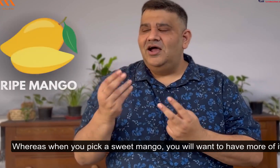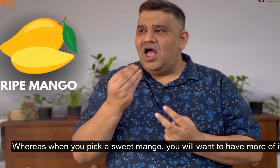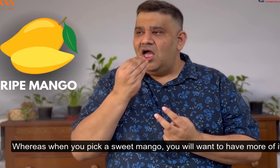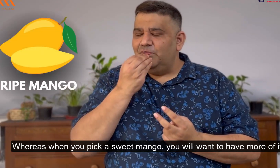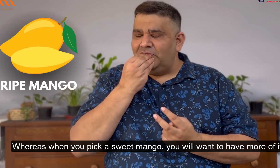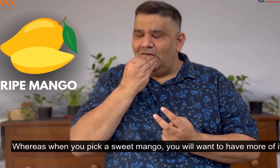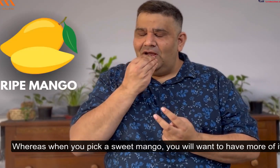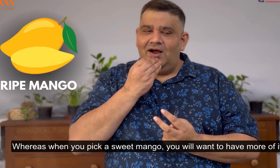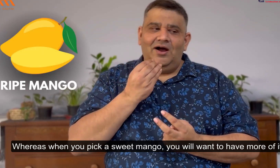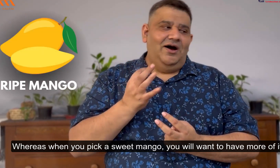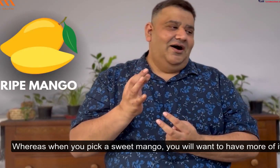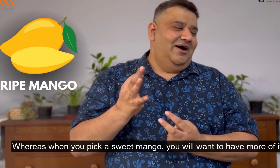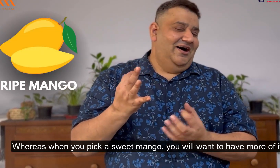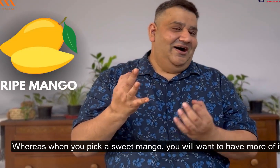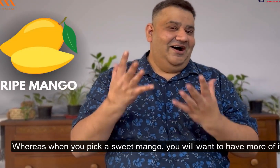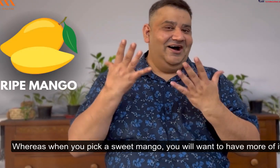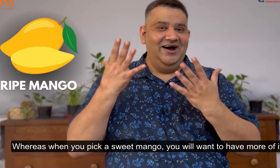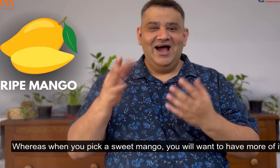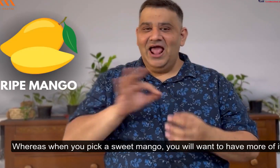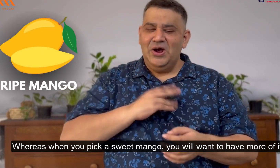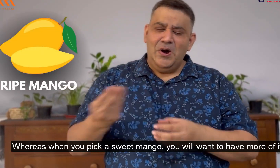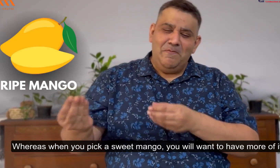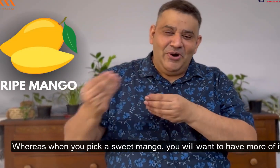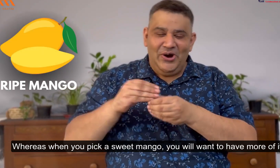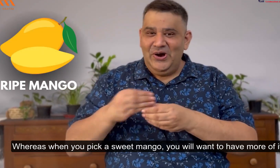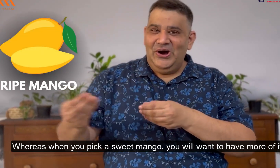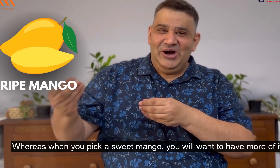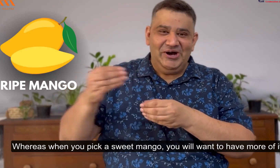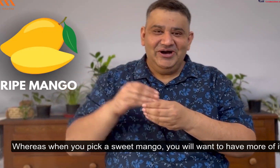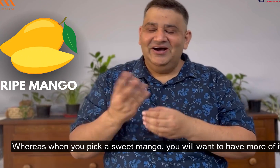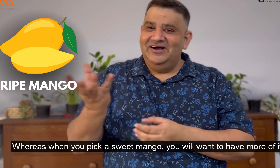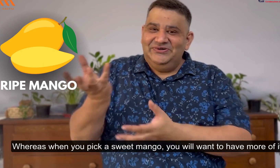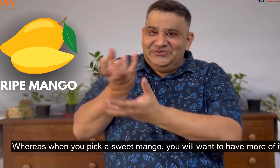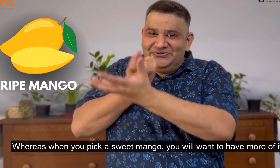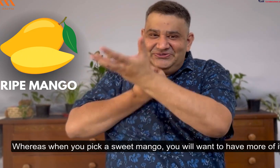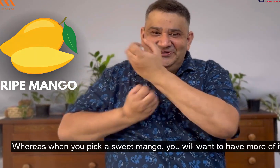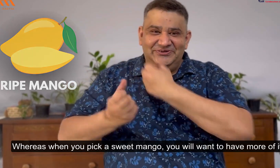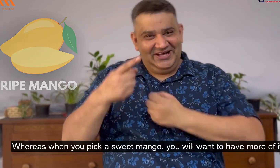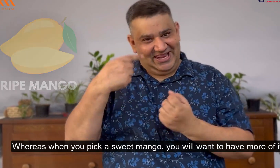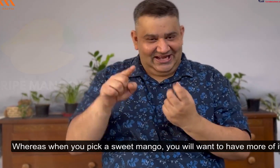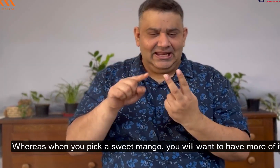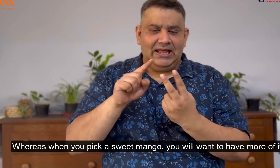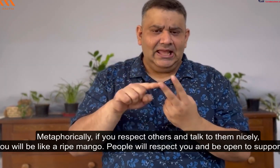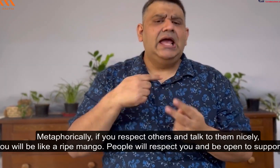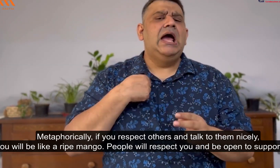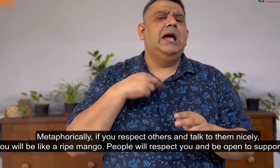आएगा। जबकि जब आप एक मीठा आम चुनते हैं तो आप इसे और अधिक खाना चाहेंगे।